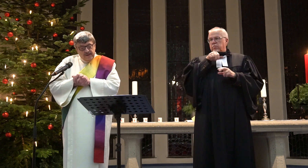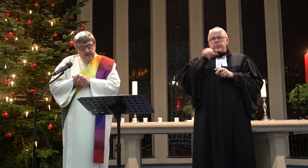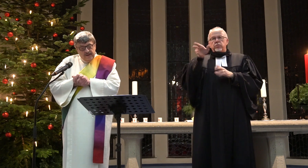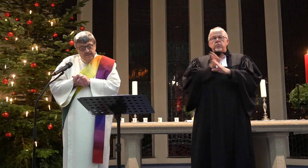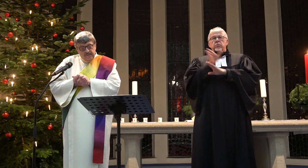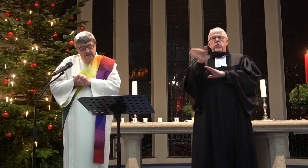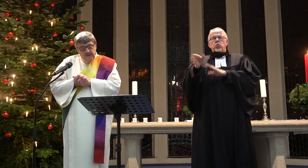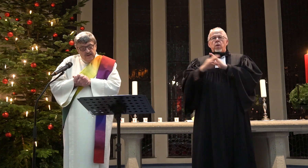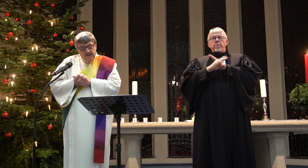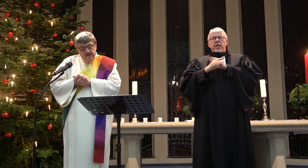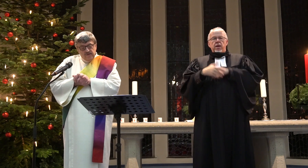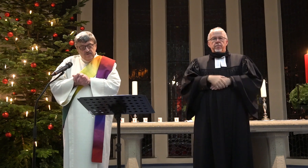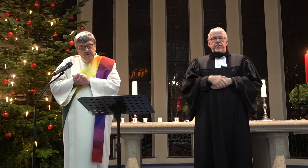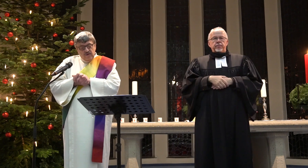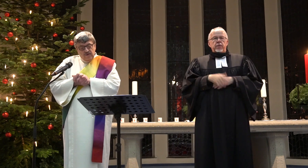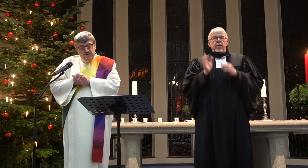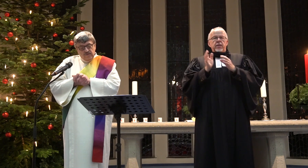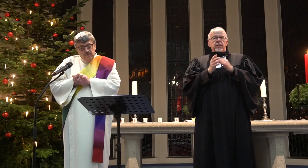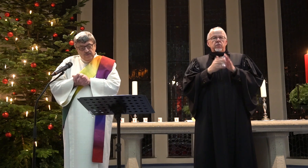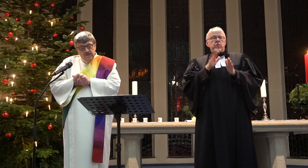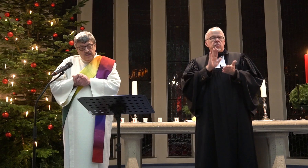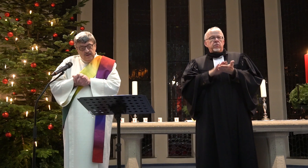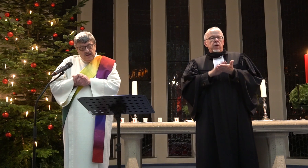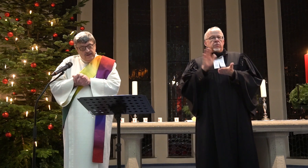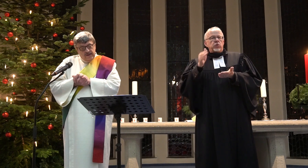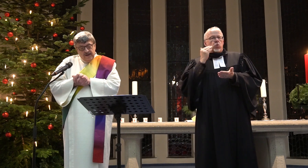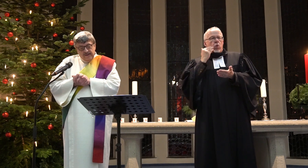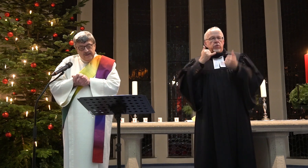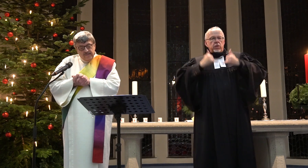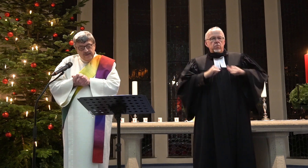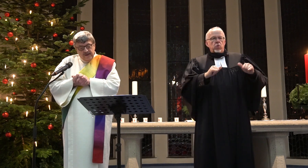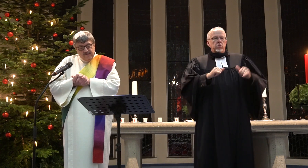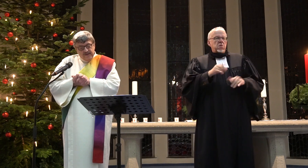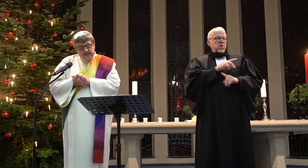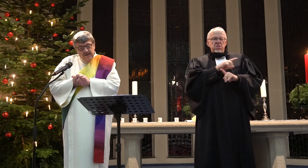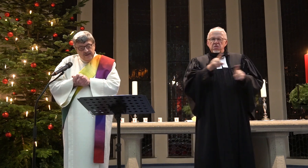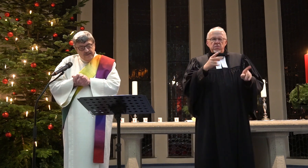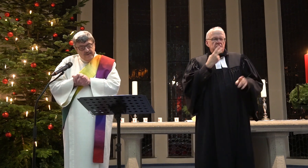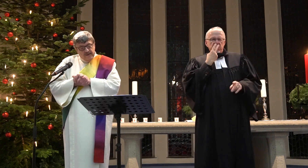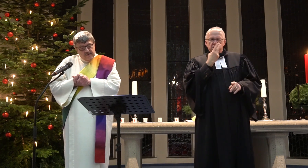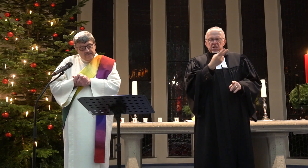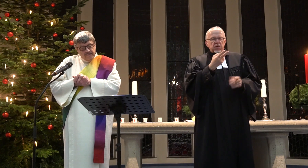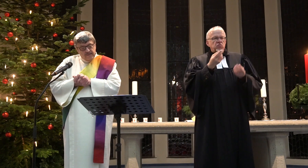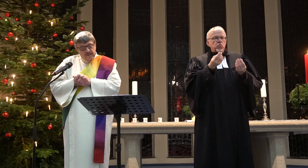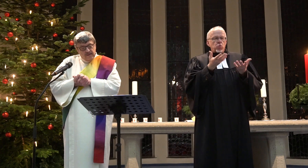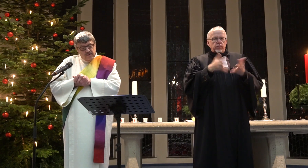nach Bethlehem. Jesus zu Hause geboren, da hätte niemand etwas